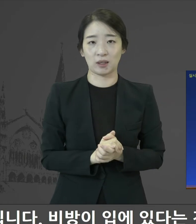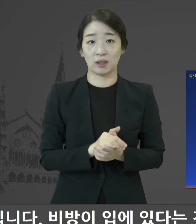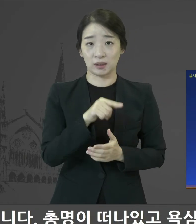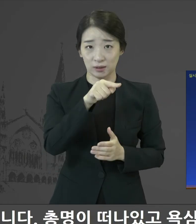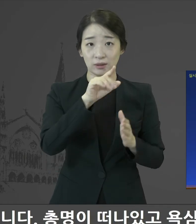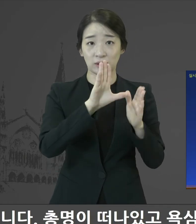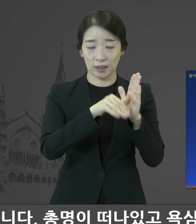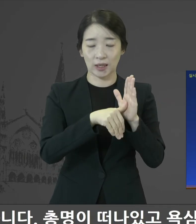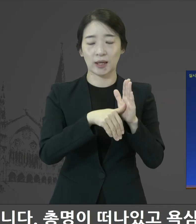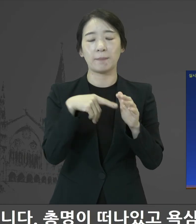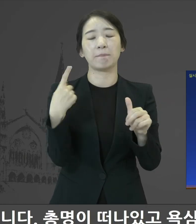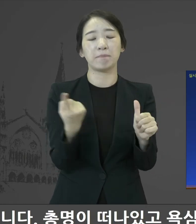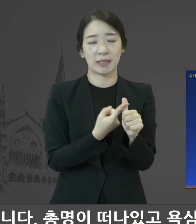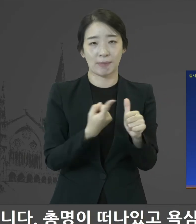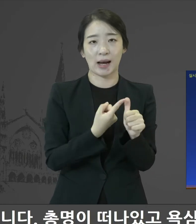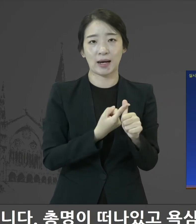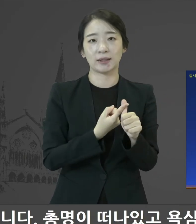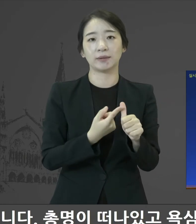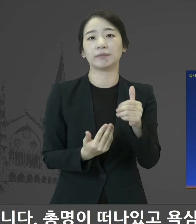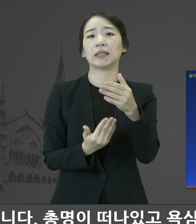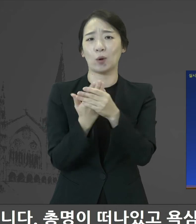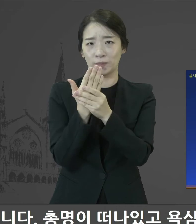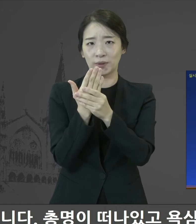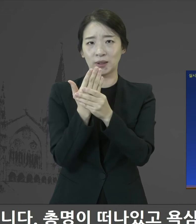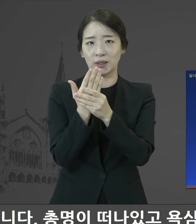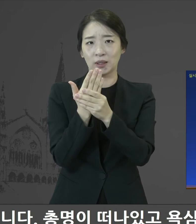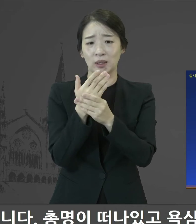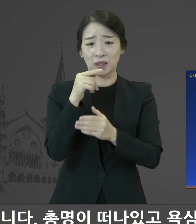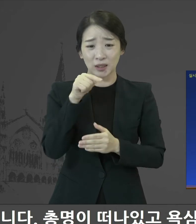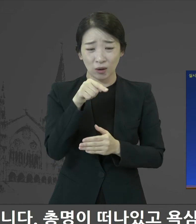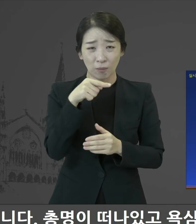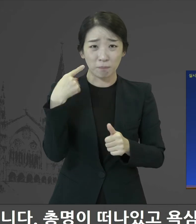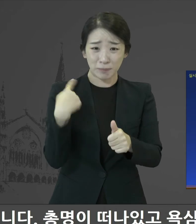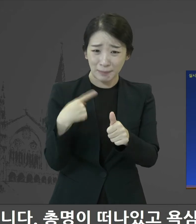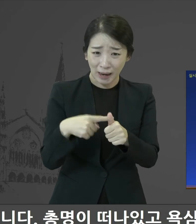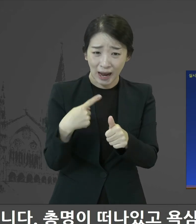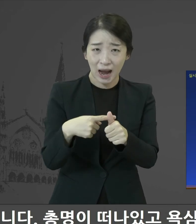비방이 나오는 것이죠. 이 뿌리도 쓴 뿌리라는 겁니다.